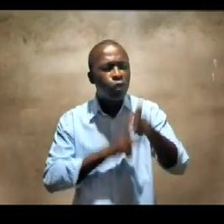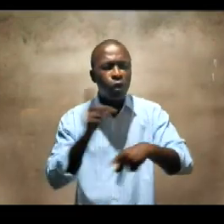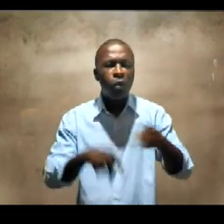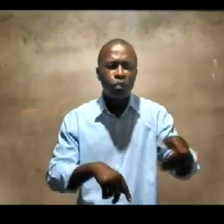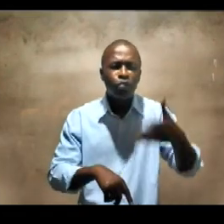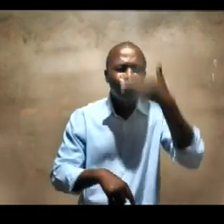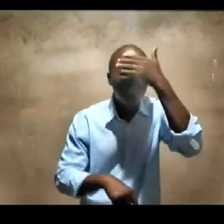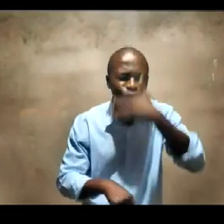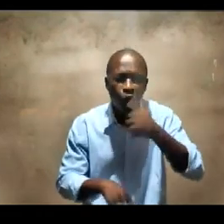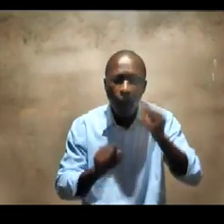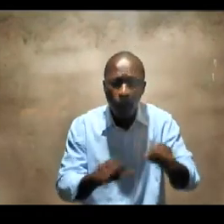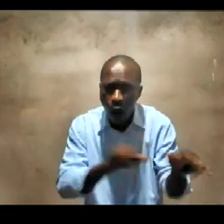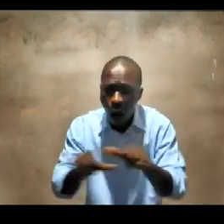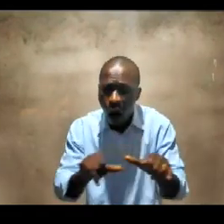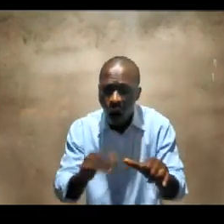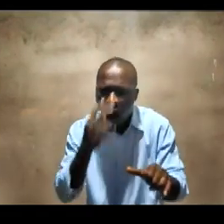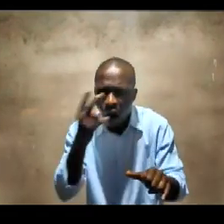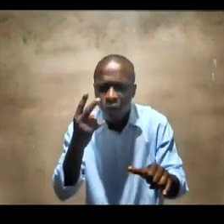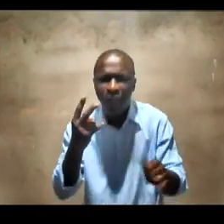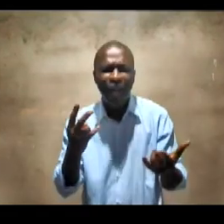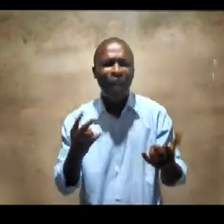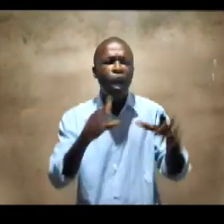terrain de dimension handball. Seul le